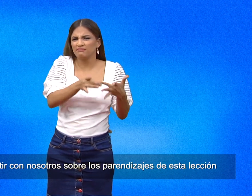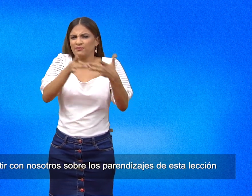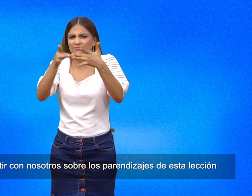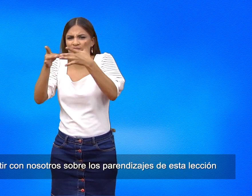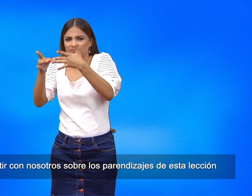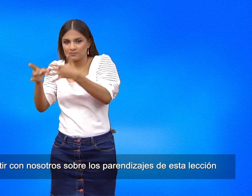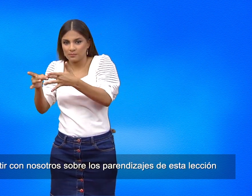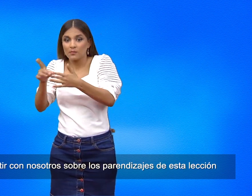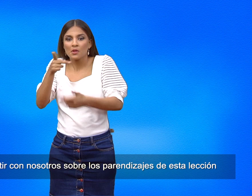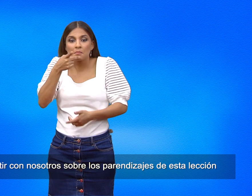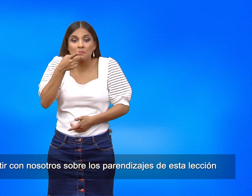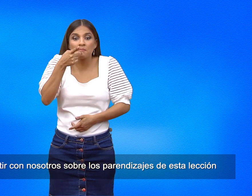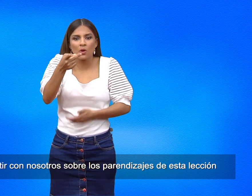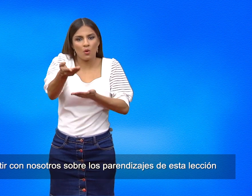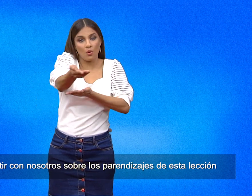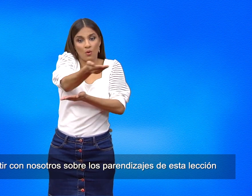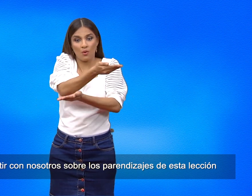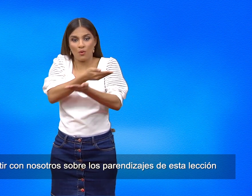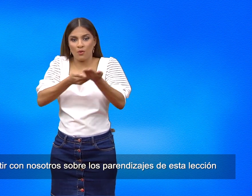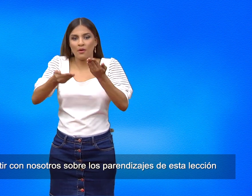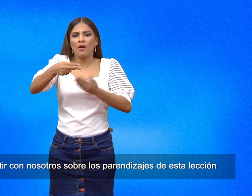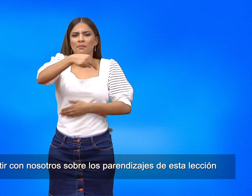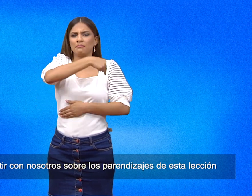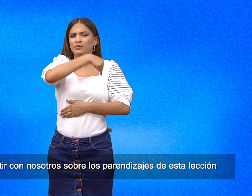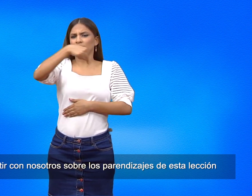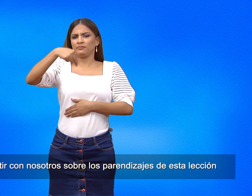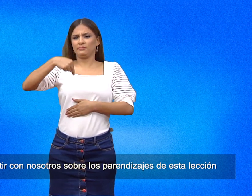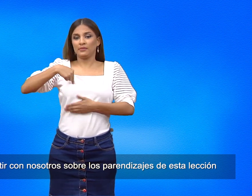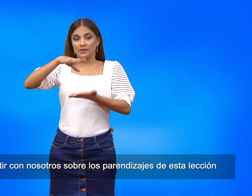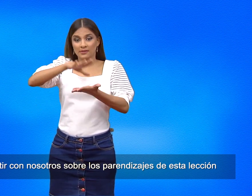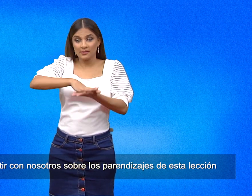compartir con nosotros sobre los aprendizajes de esta lección